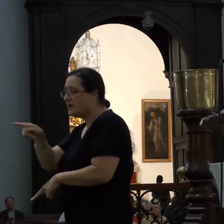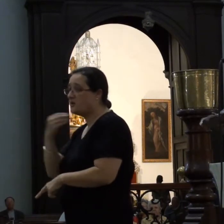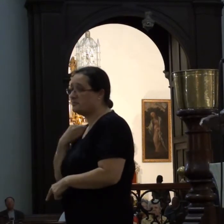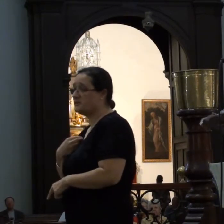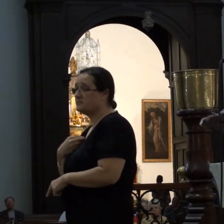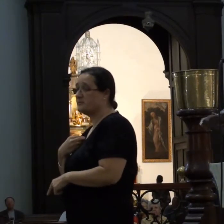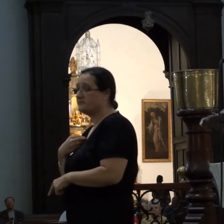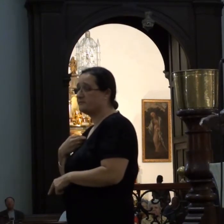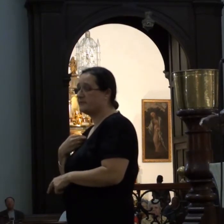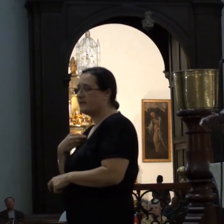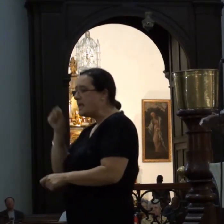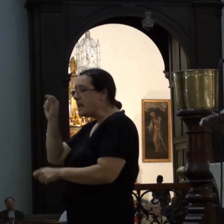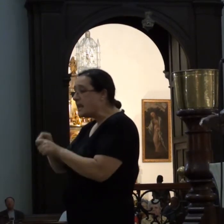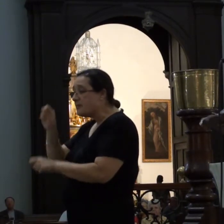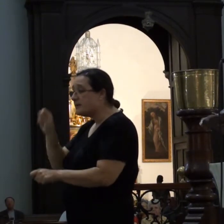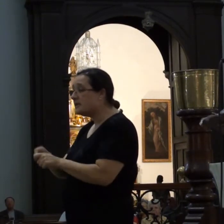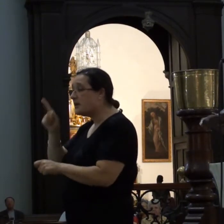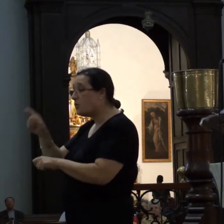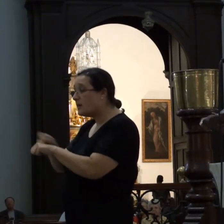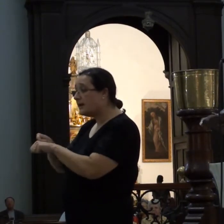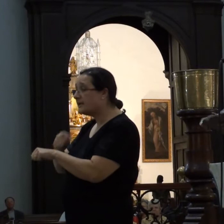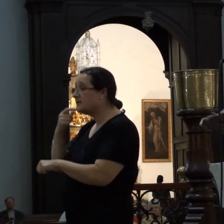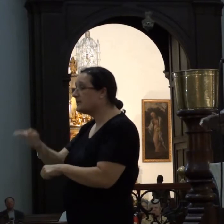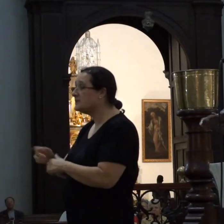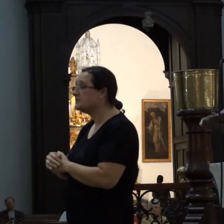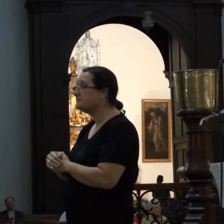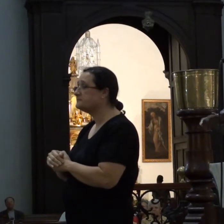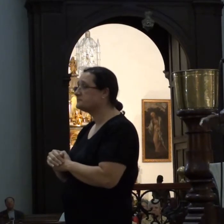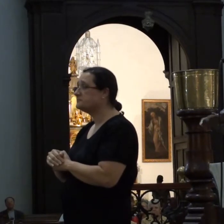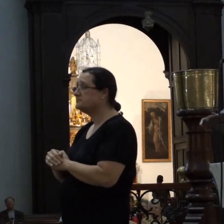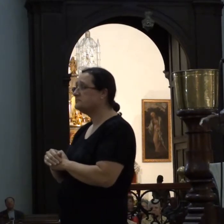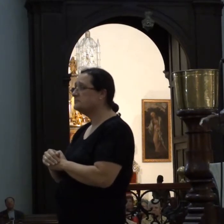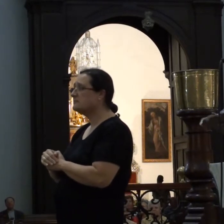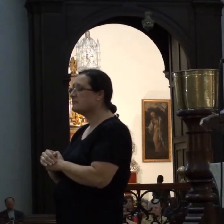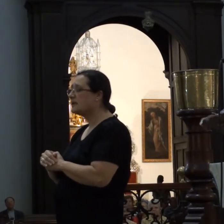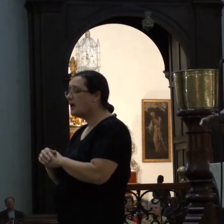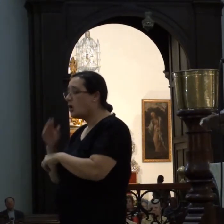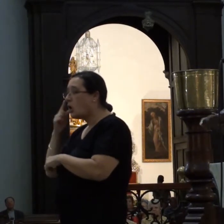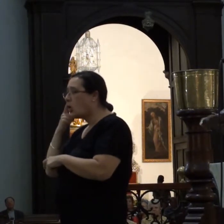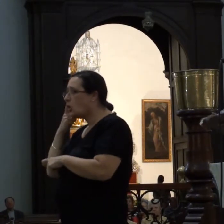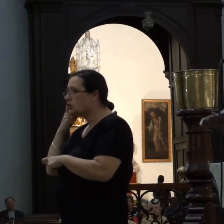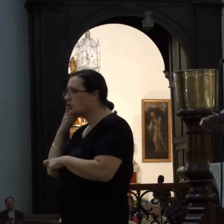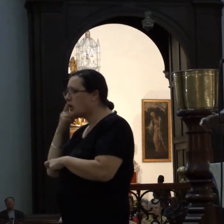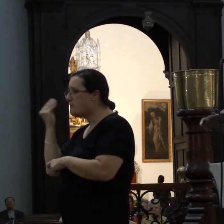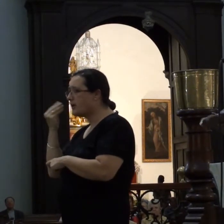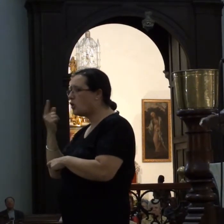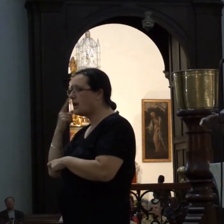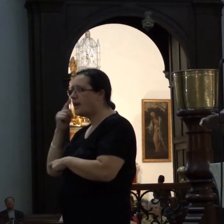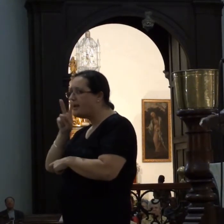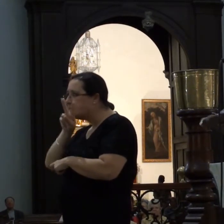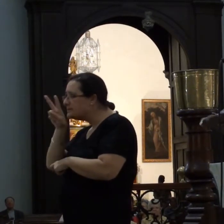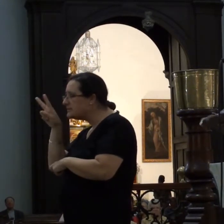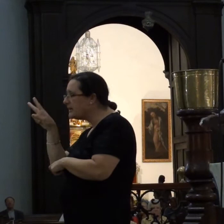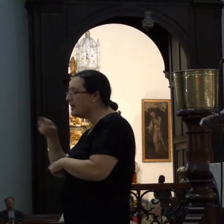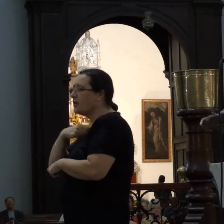en la medida en que un carisma sigue diciendo el Papa Francisco dirija mejor su mirada al corazón